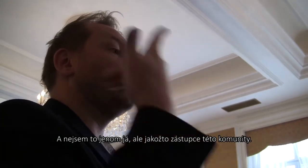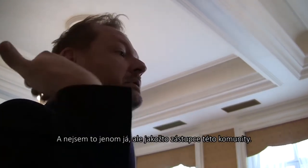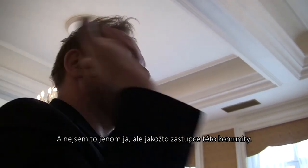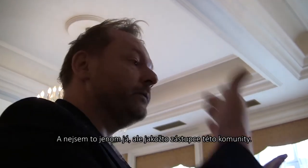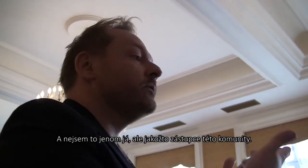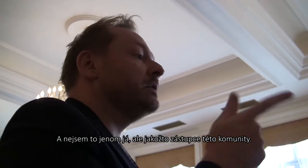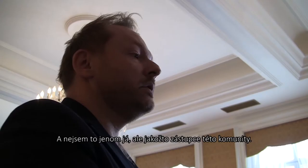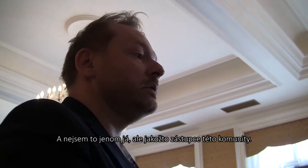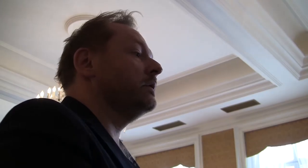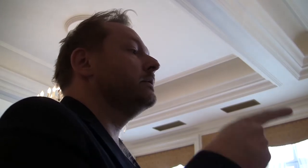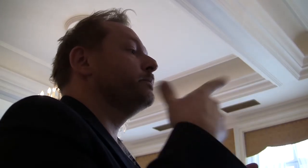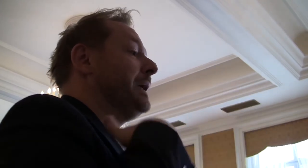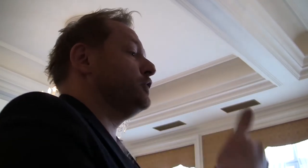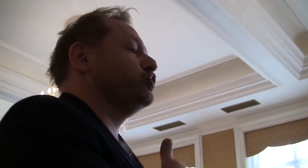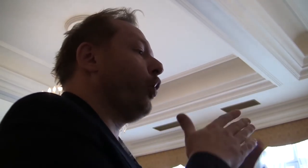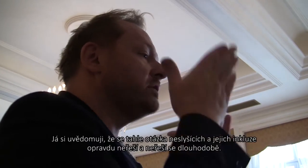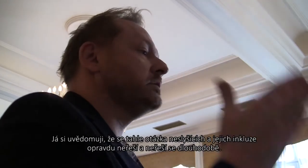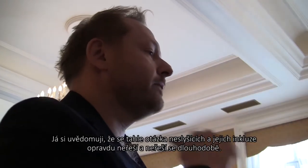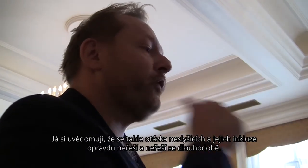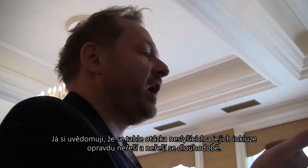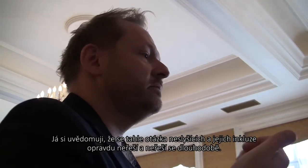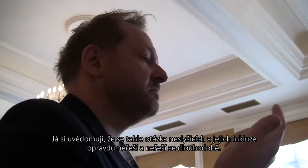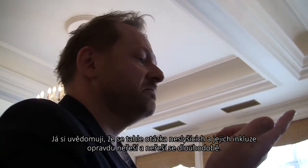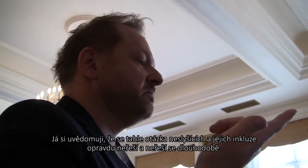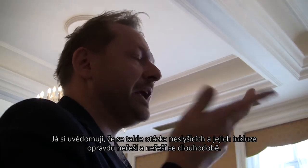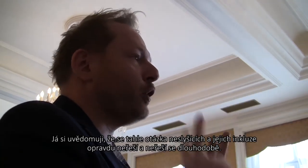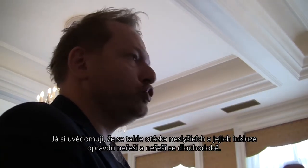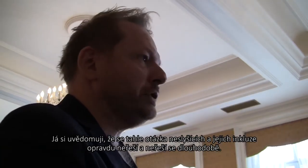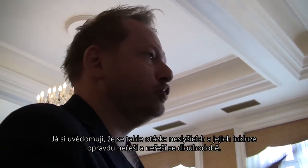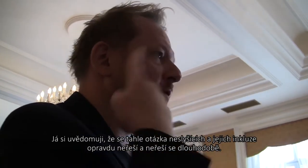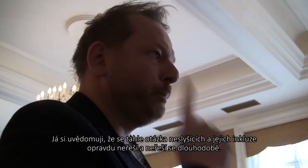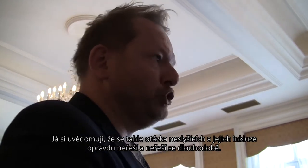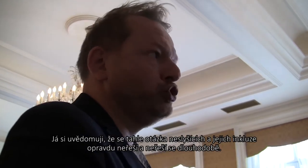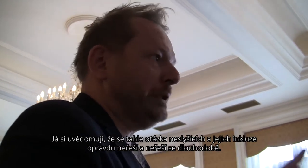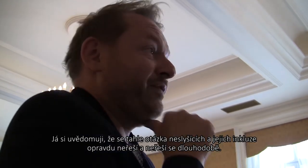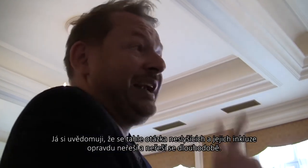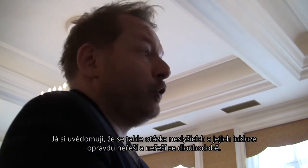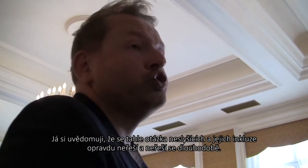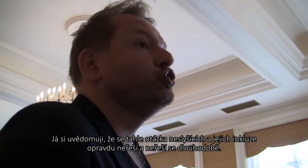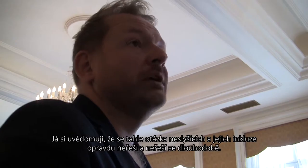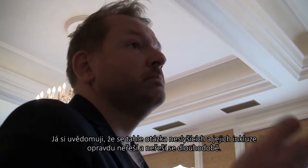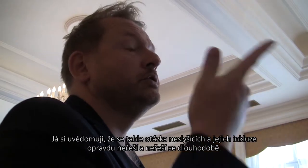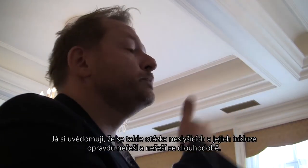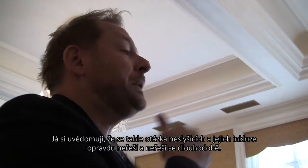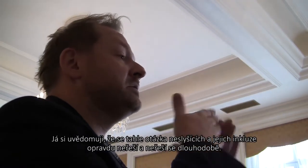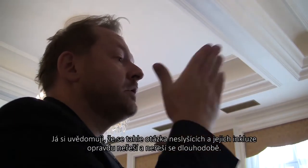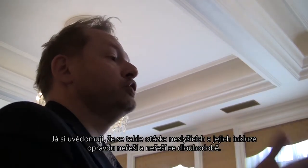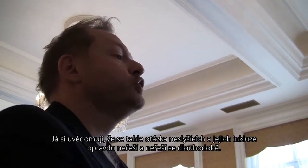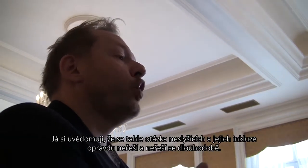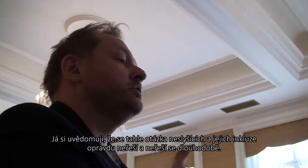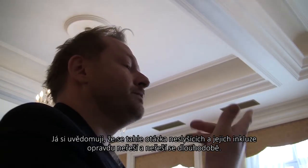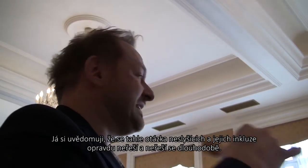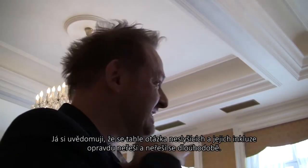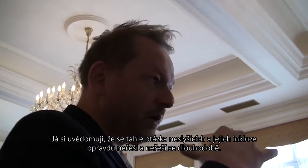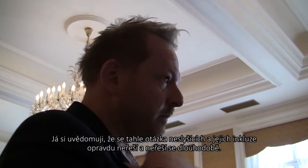zástupce této komunity. Já si uvědomuji, že se tahle otázka